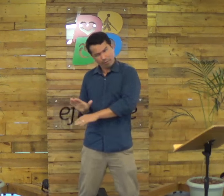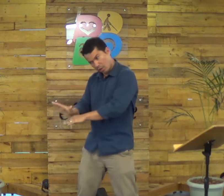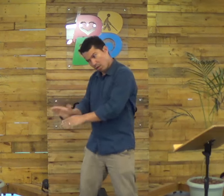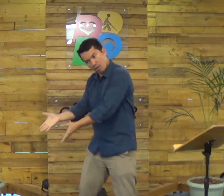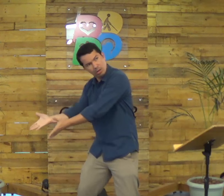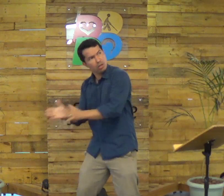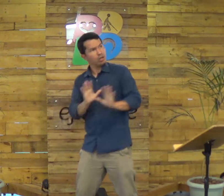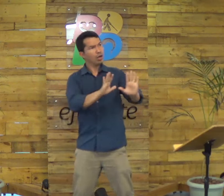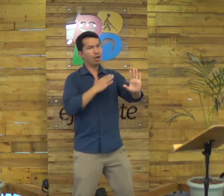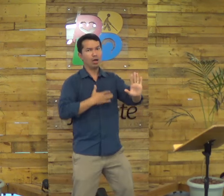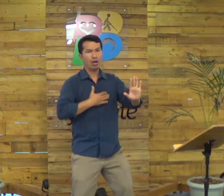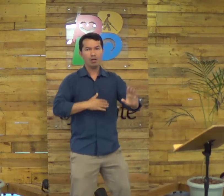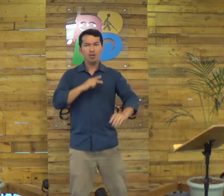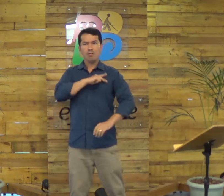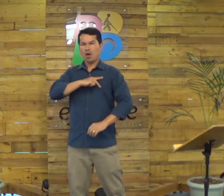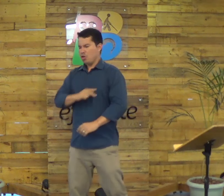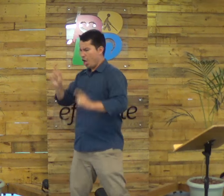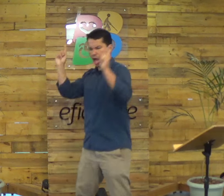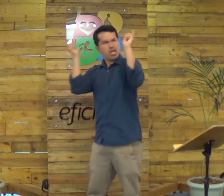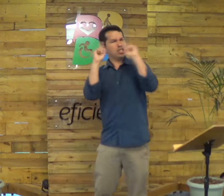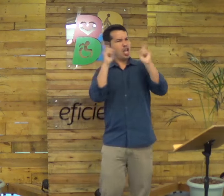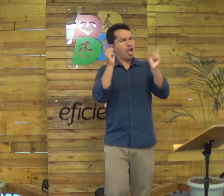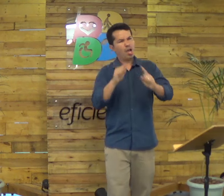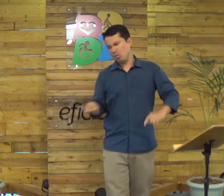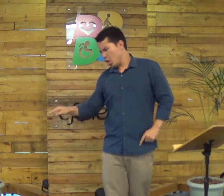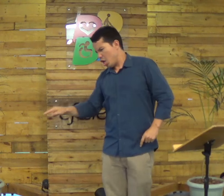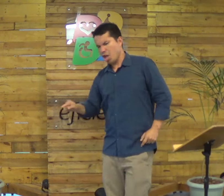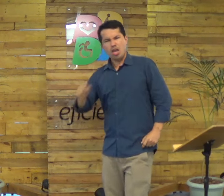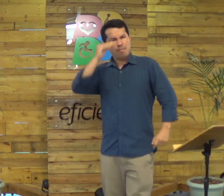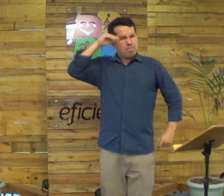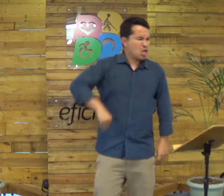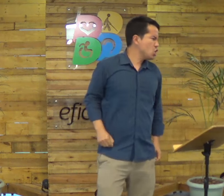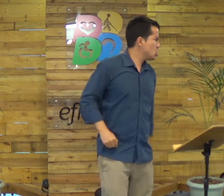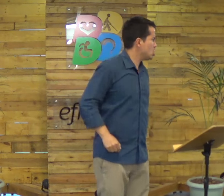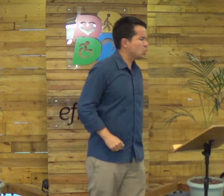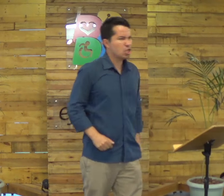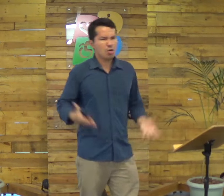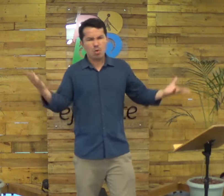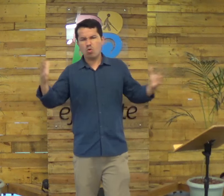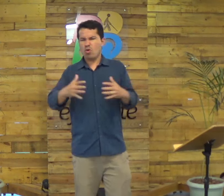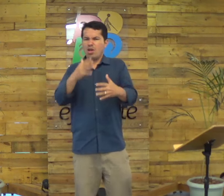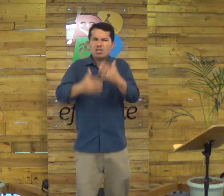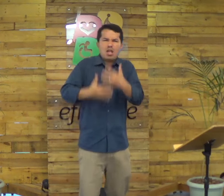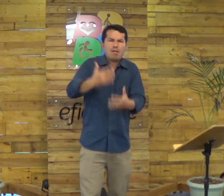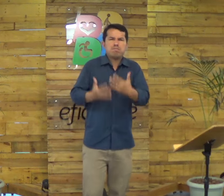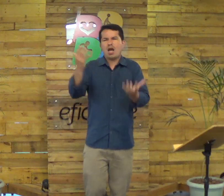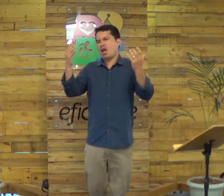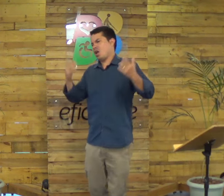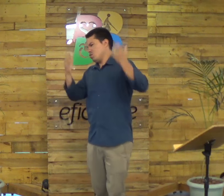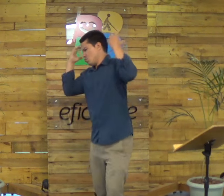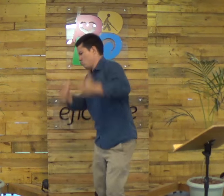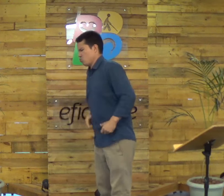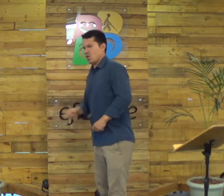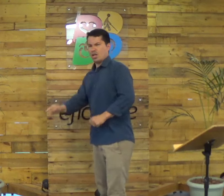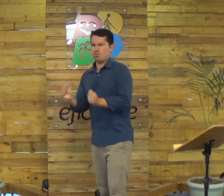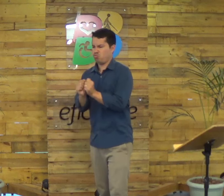né? Calma, ele é jovem, ele é jovem. Calma, calma. Não, não, porque esse Marcos é preguiçoso, só não está me